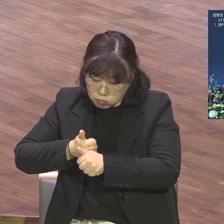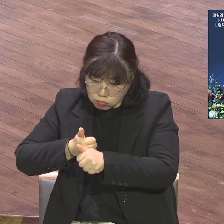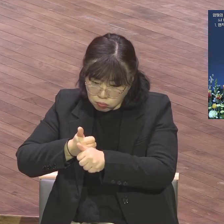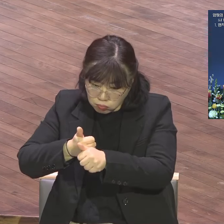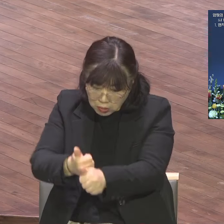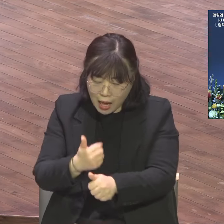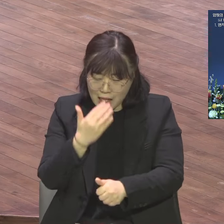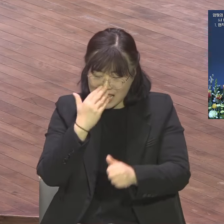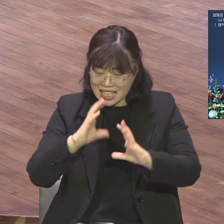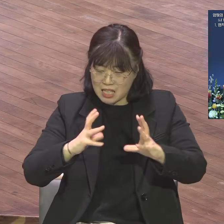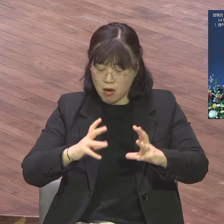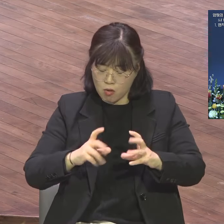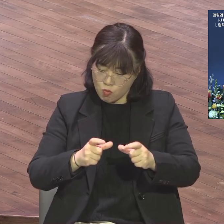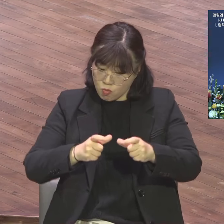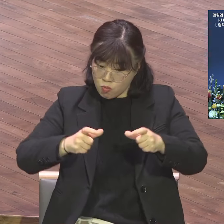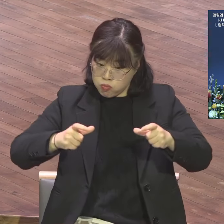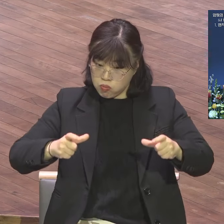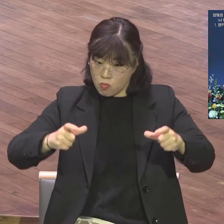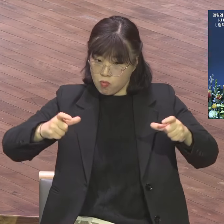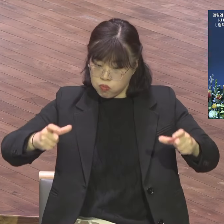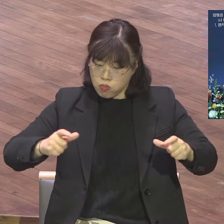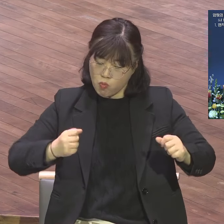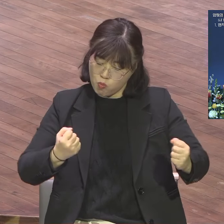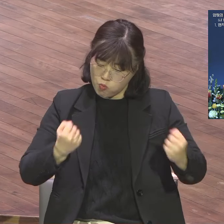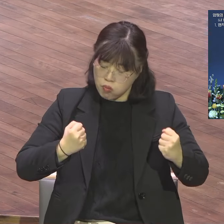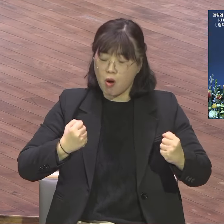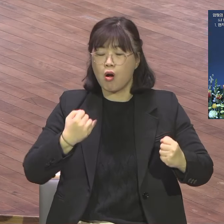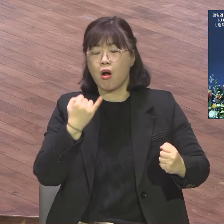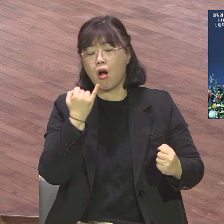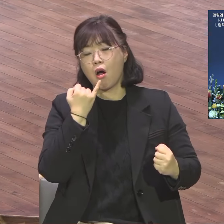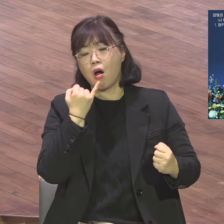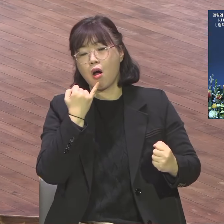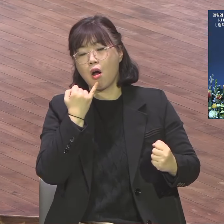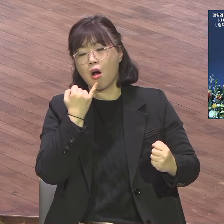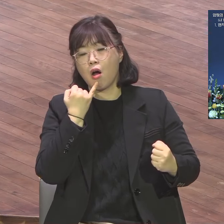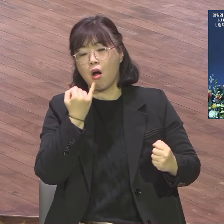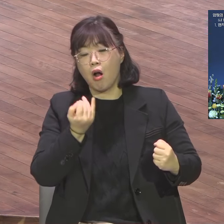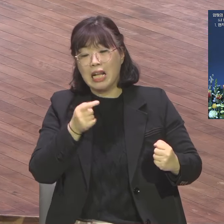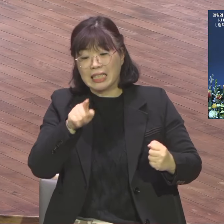왕 강성했는데 그때 문제가 생겼어요.